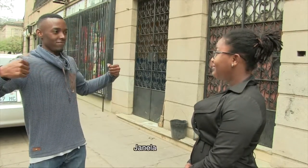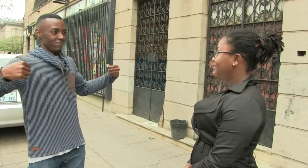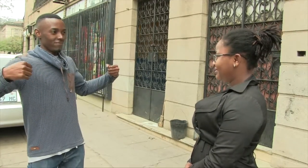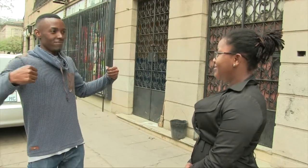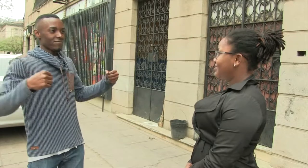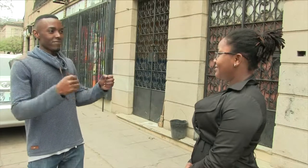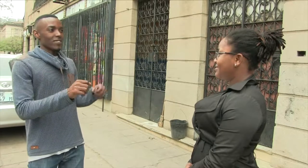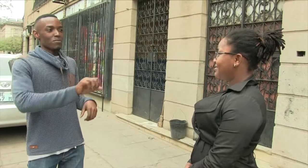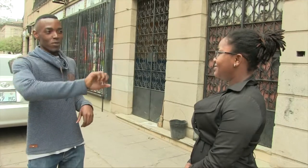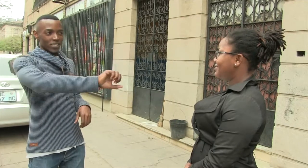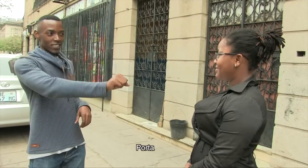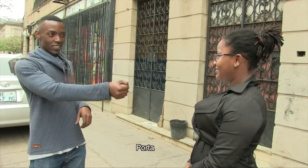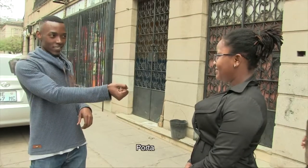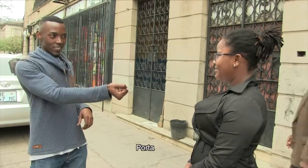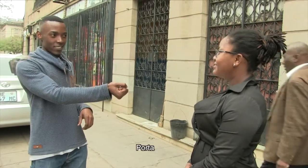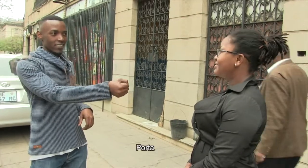Porta